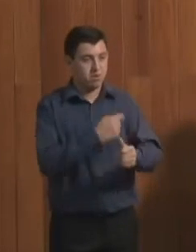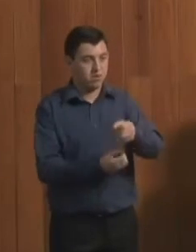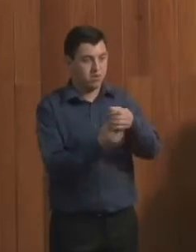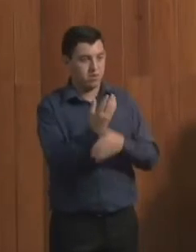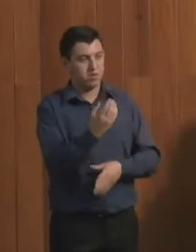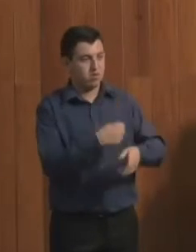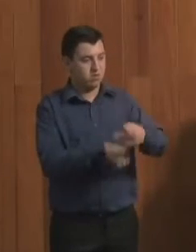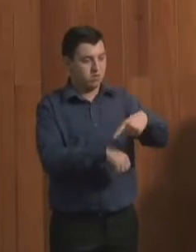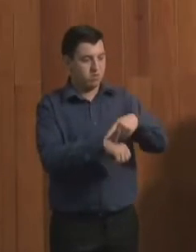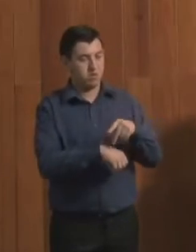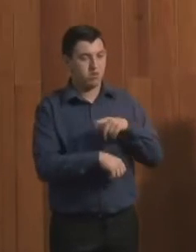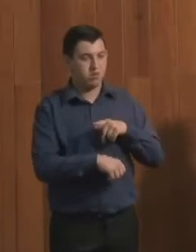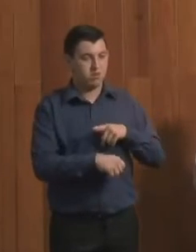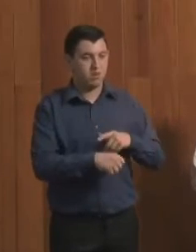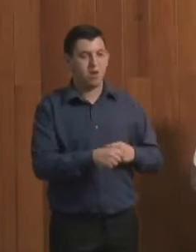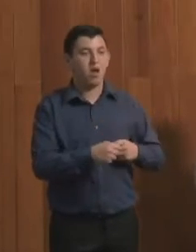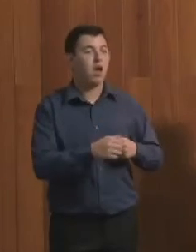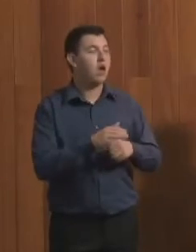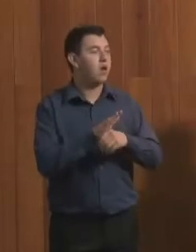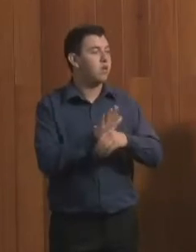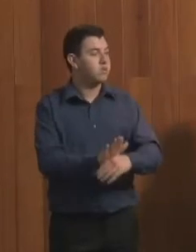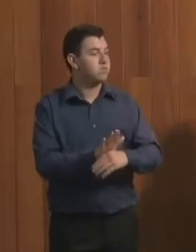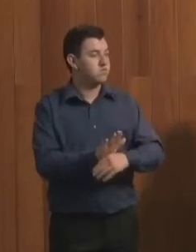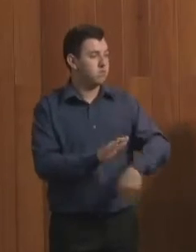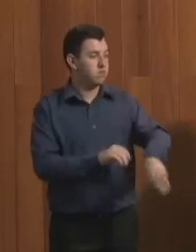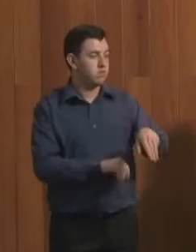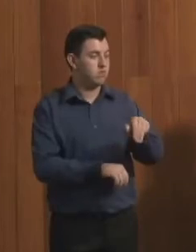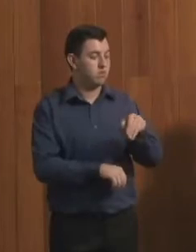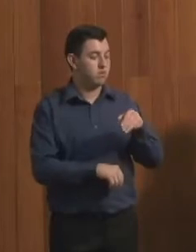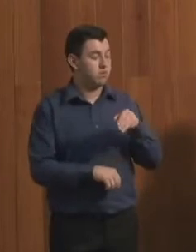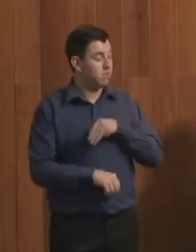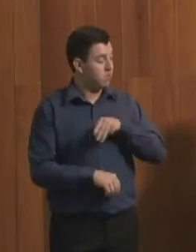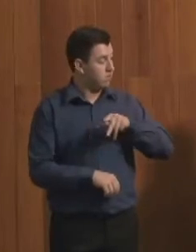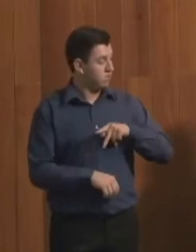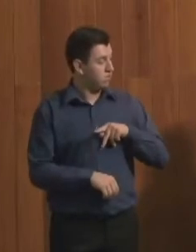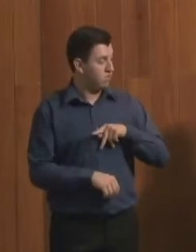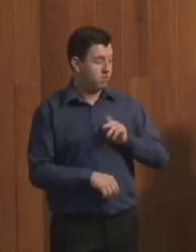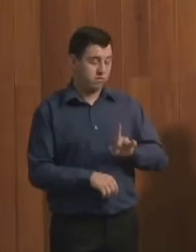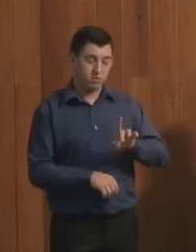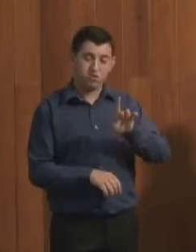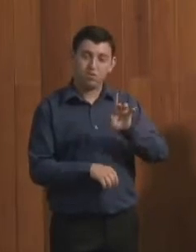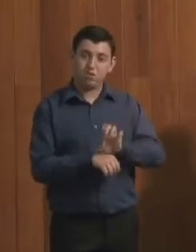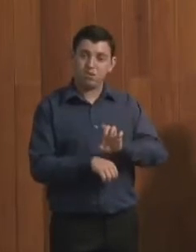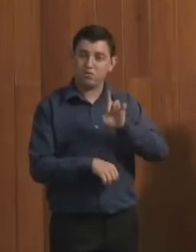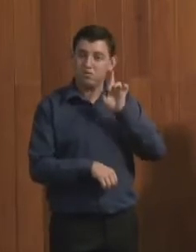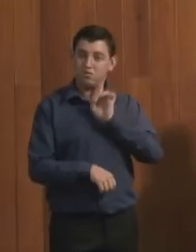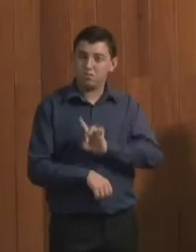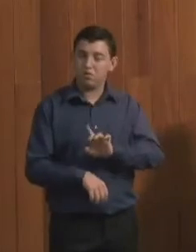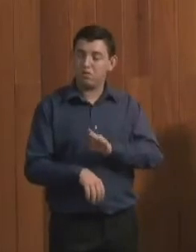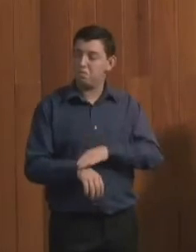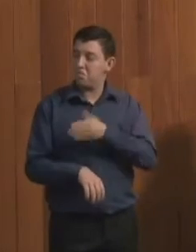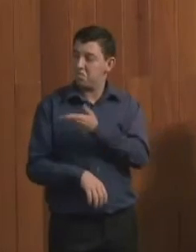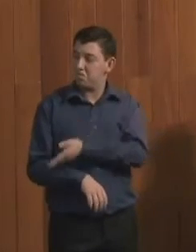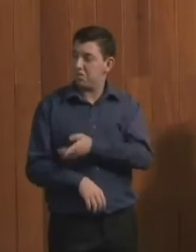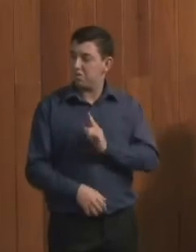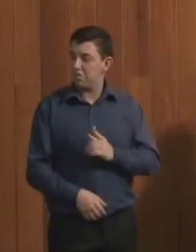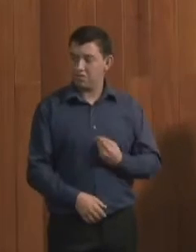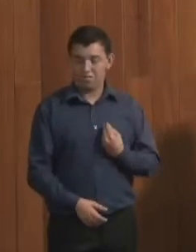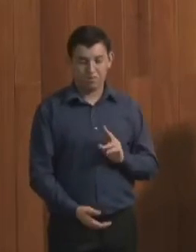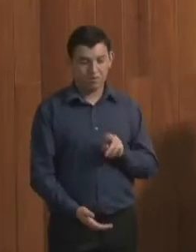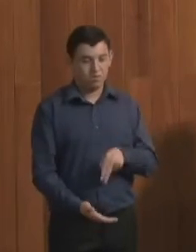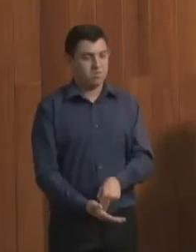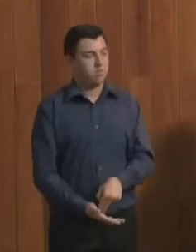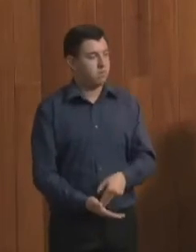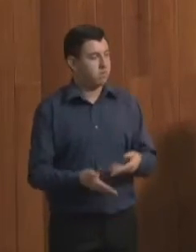parceria com o Ministério Público de Minas. E, quando o senhor chegou aqui, né, todo esse esforço de